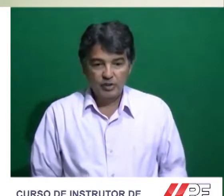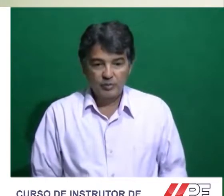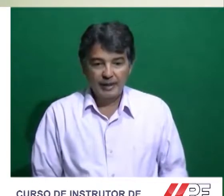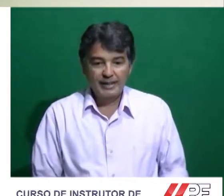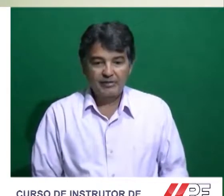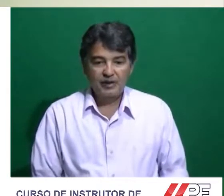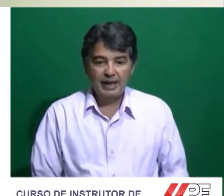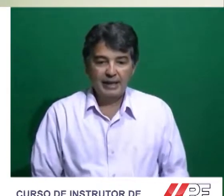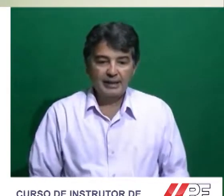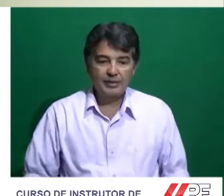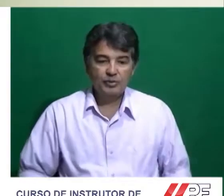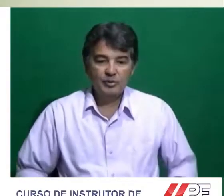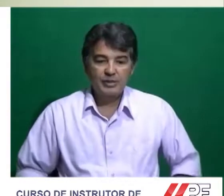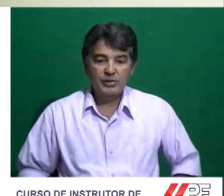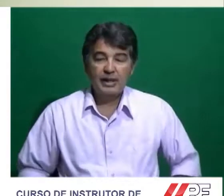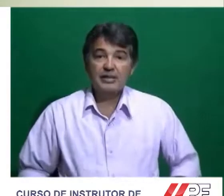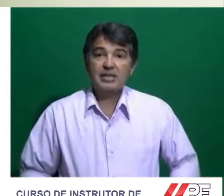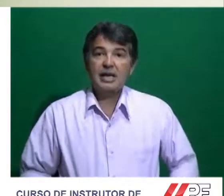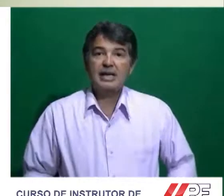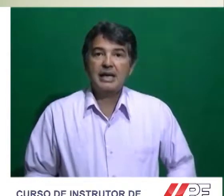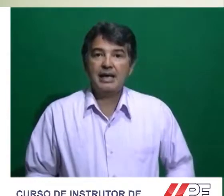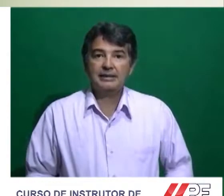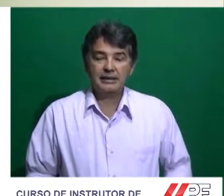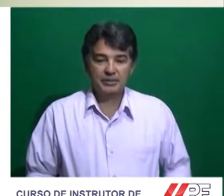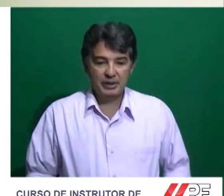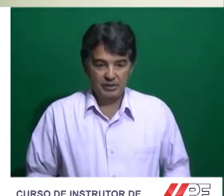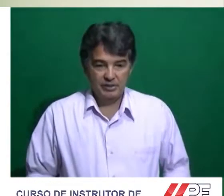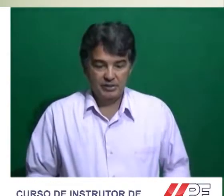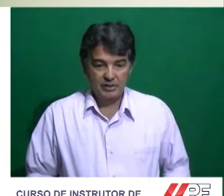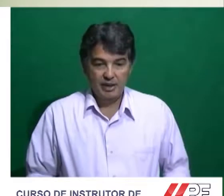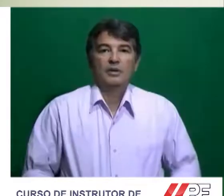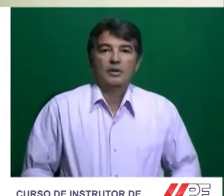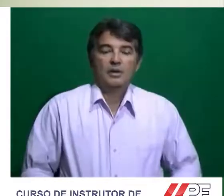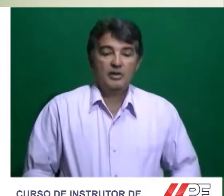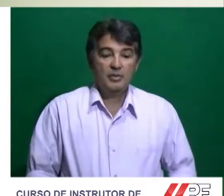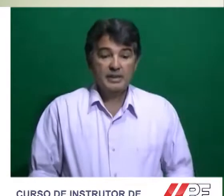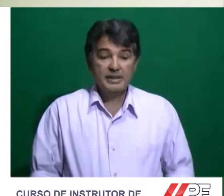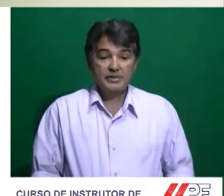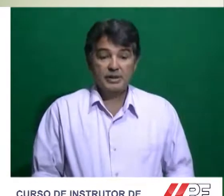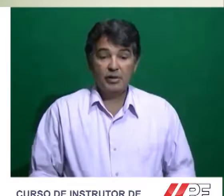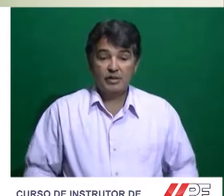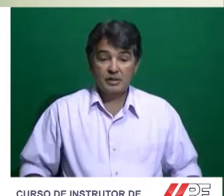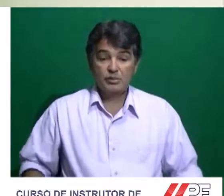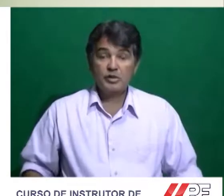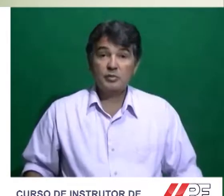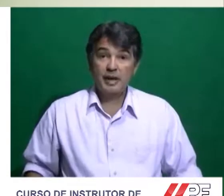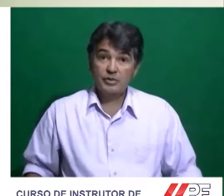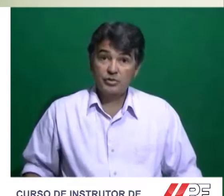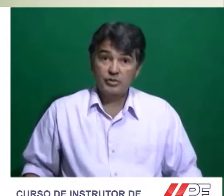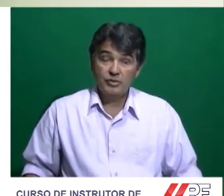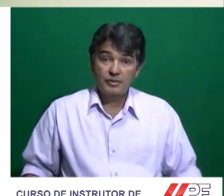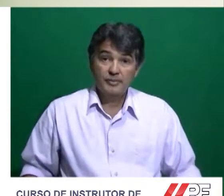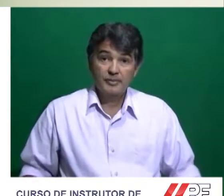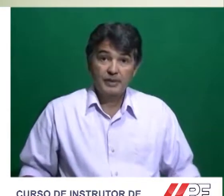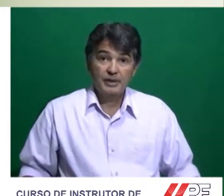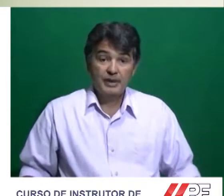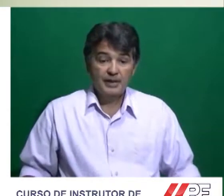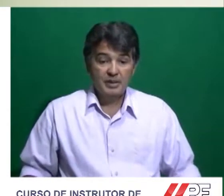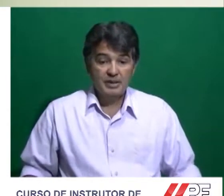Contribuindo para identificar cada um dos personagens em cada ambiente. Então é preciso ter noção do espaço,